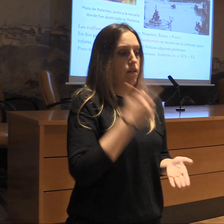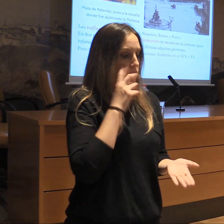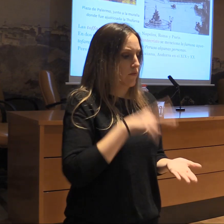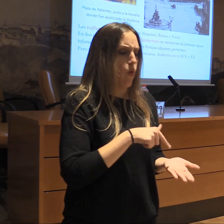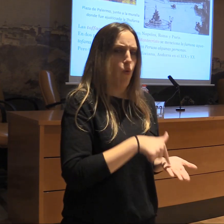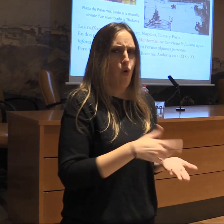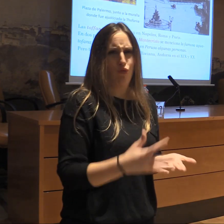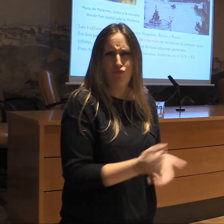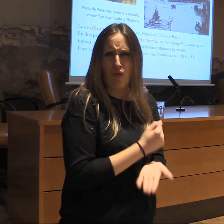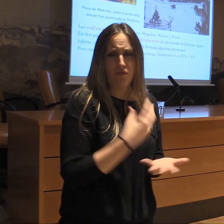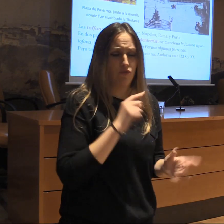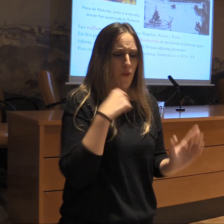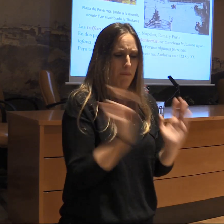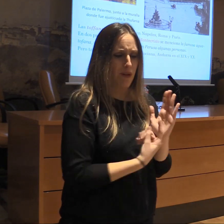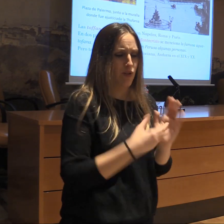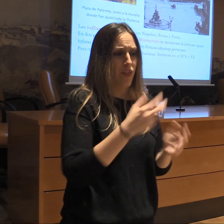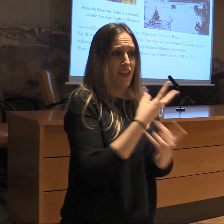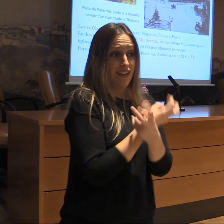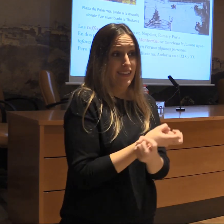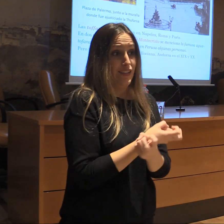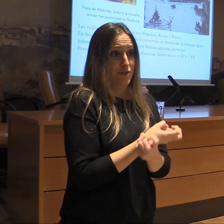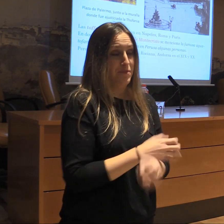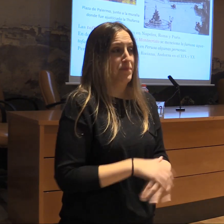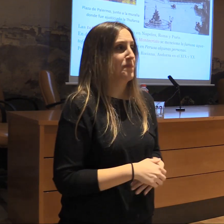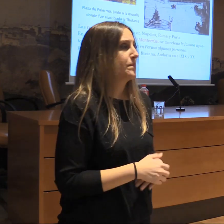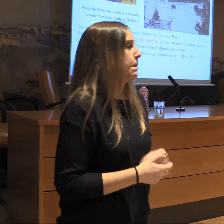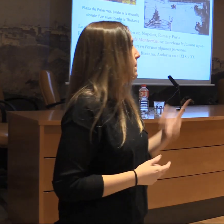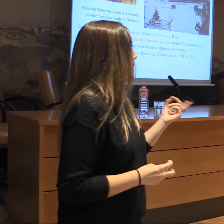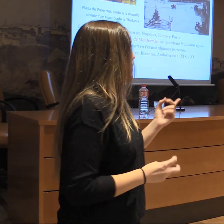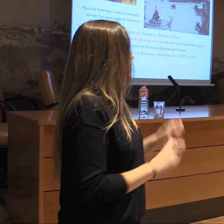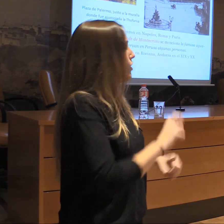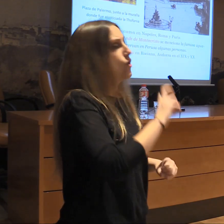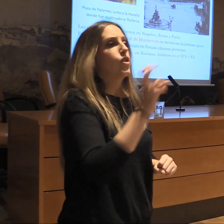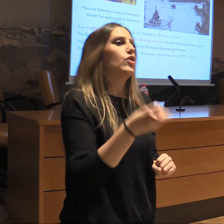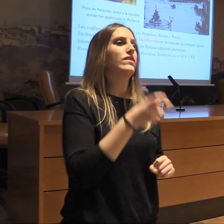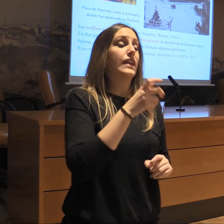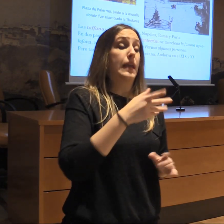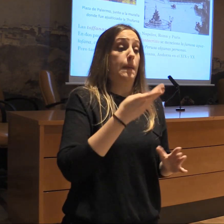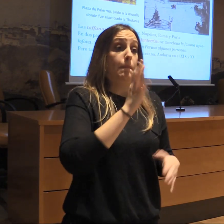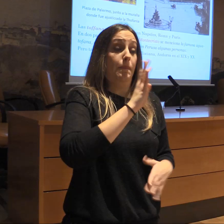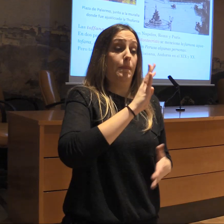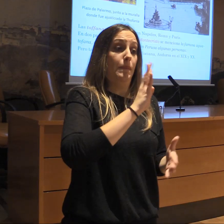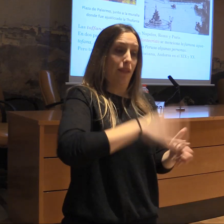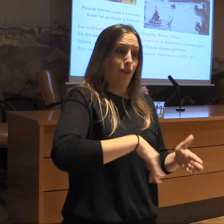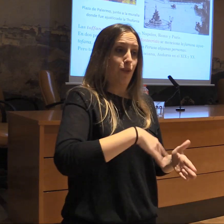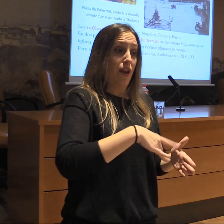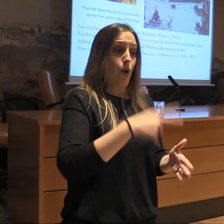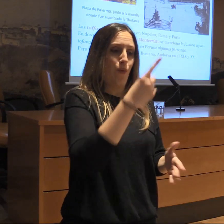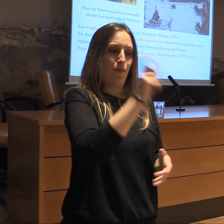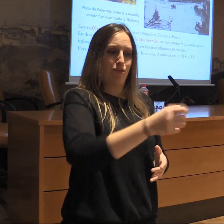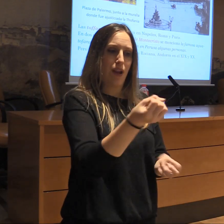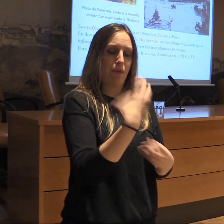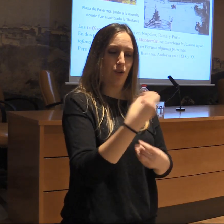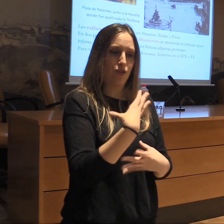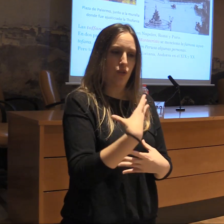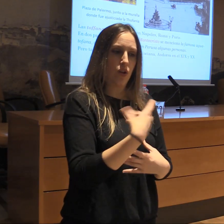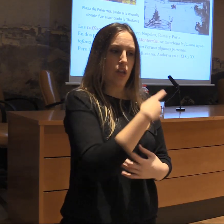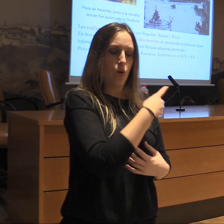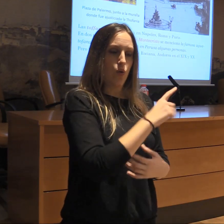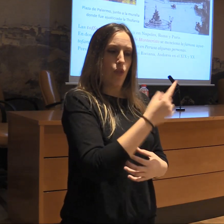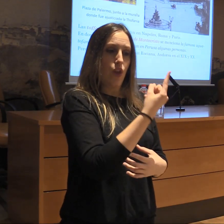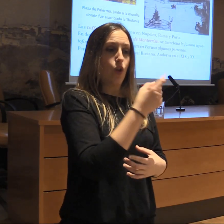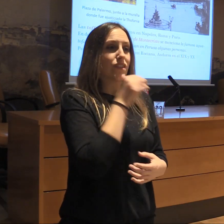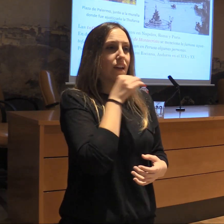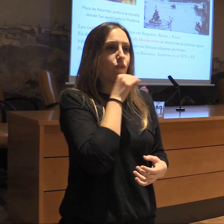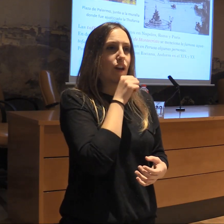de las conferencias en Barcelona, otra de las personas del público me contó que recordaba que uno de sus abuelos